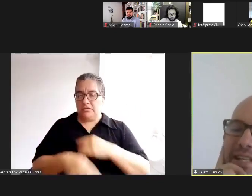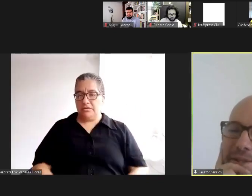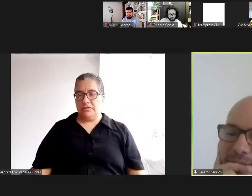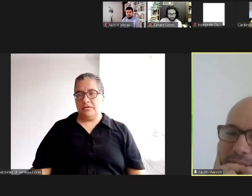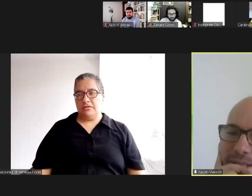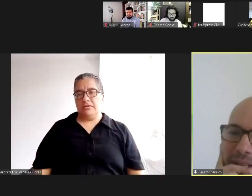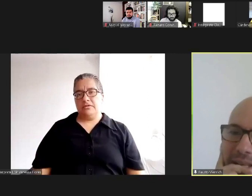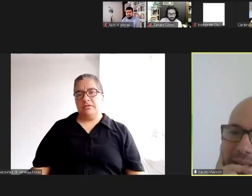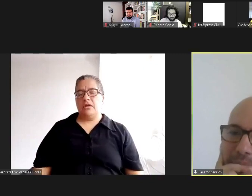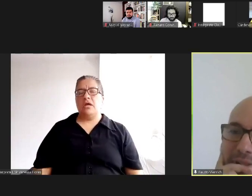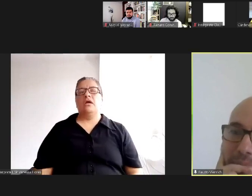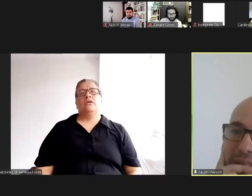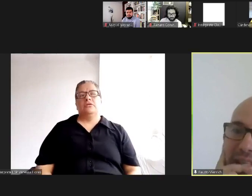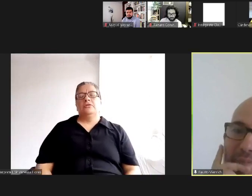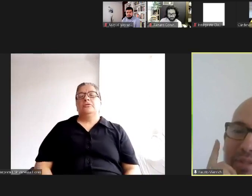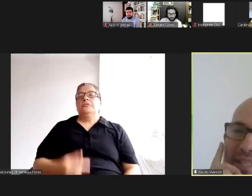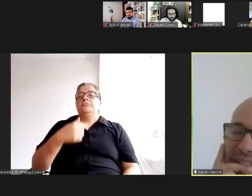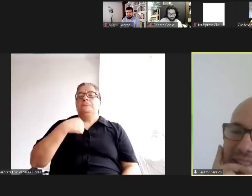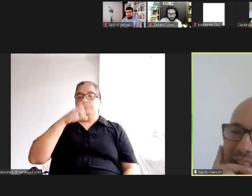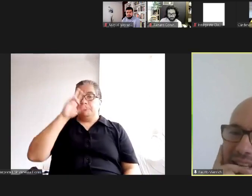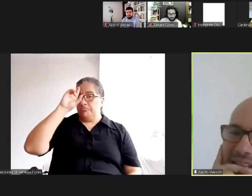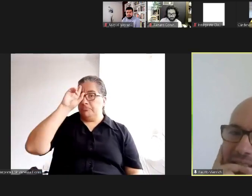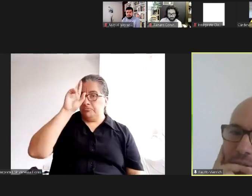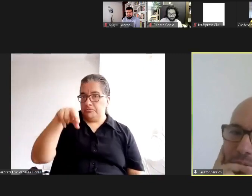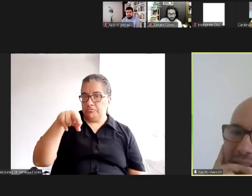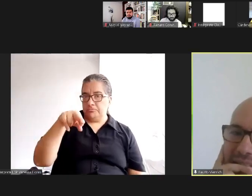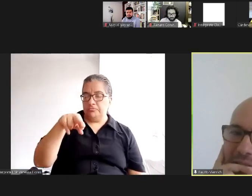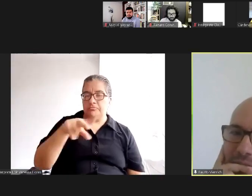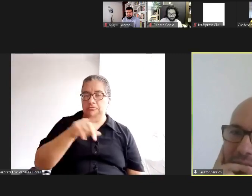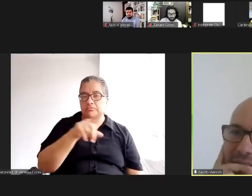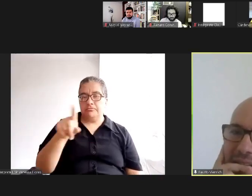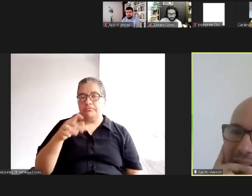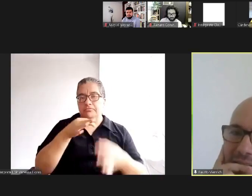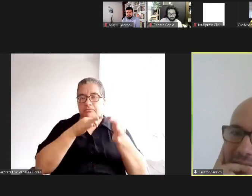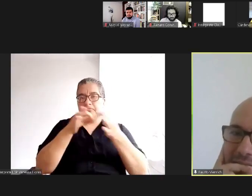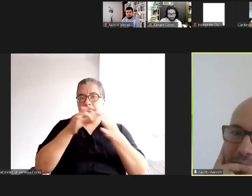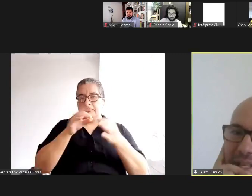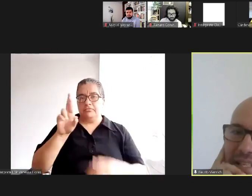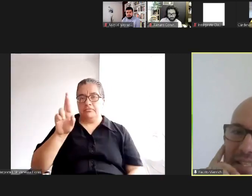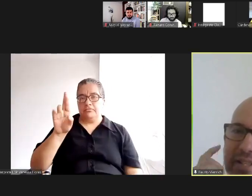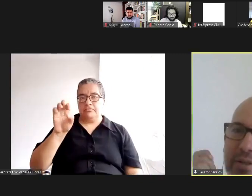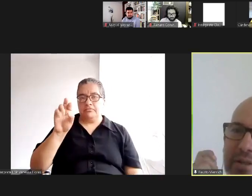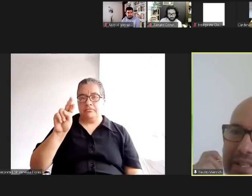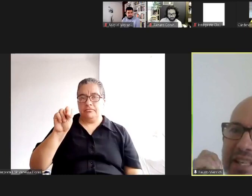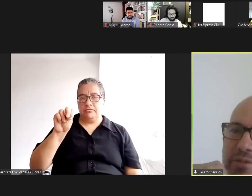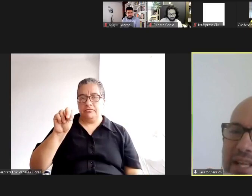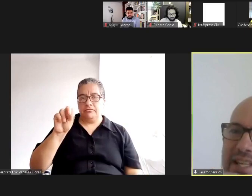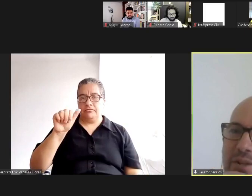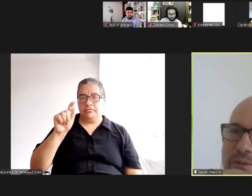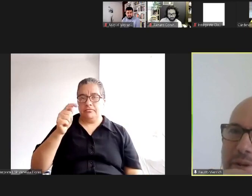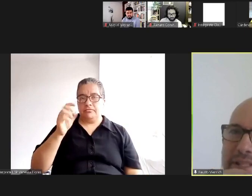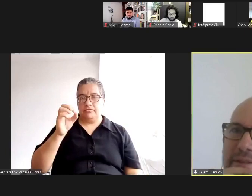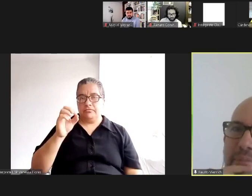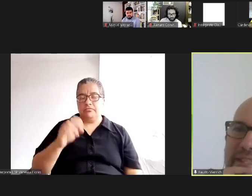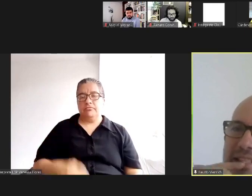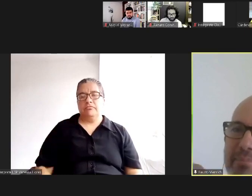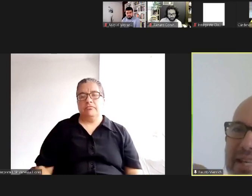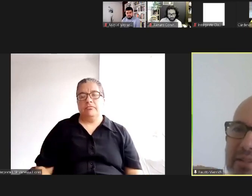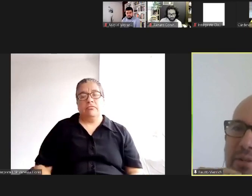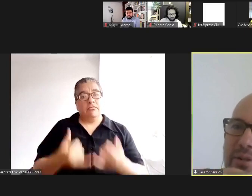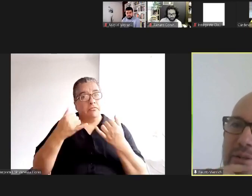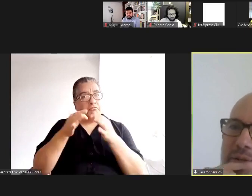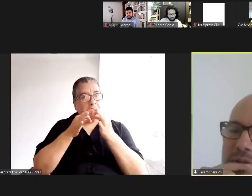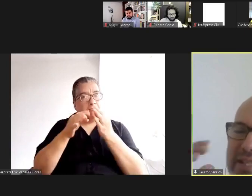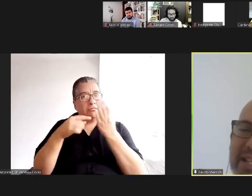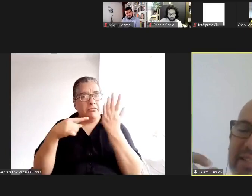mencionado Renato, pero también es importante destacar cómo la tecnología viene siendo y es un aliado sumamente importante